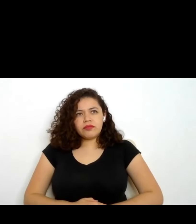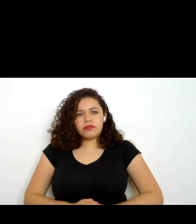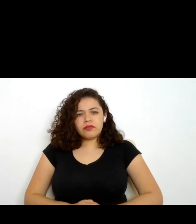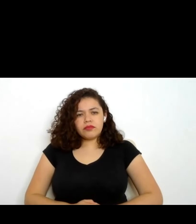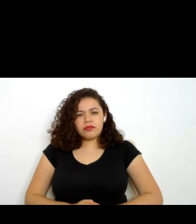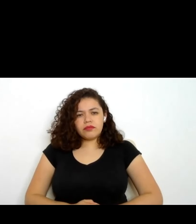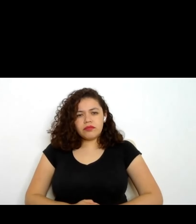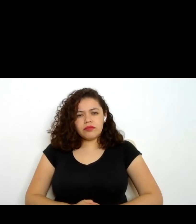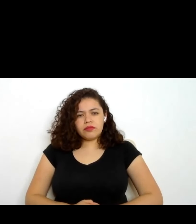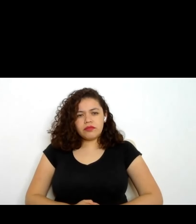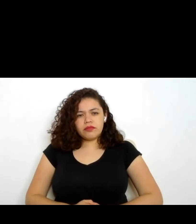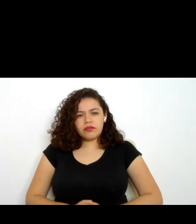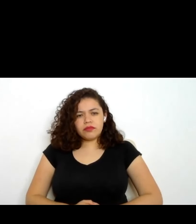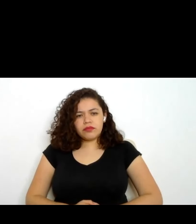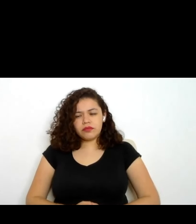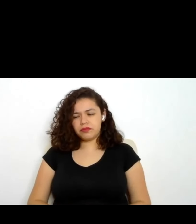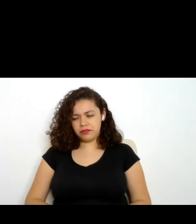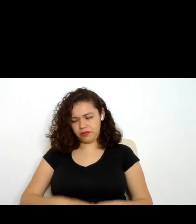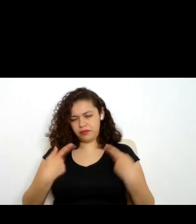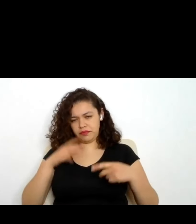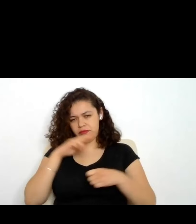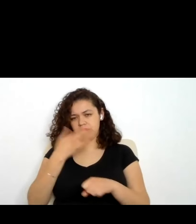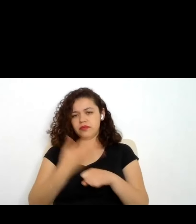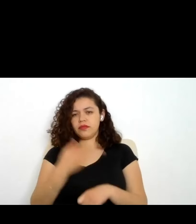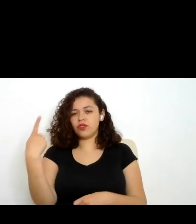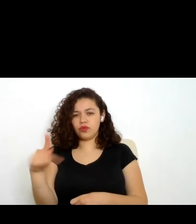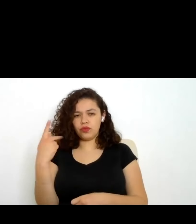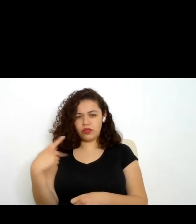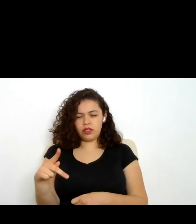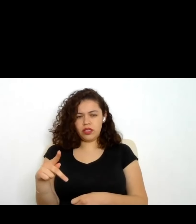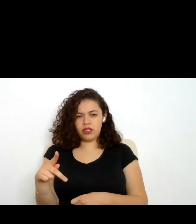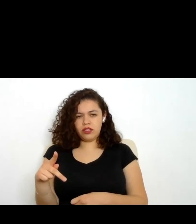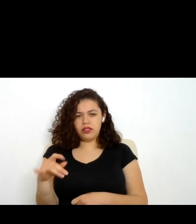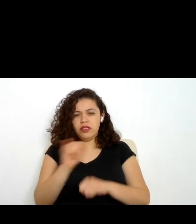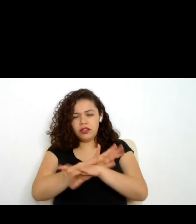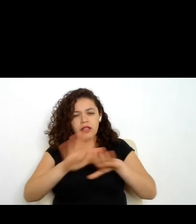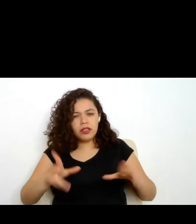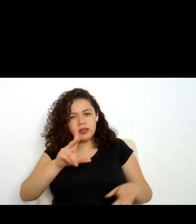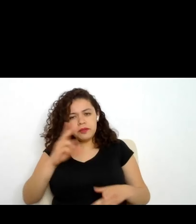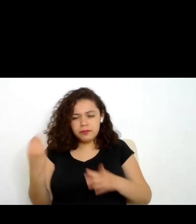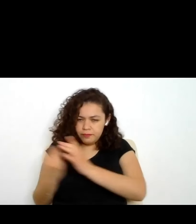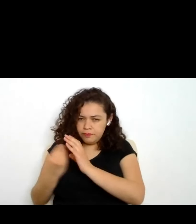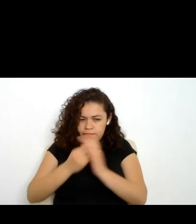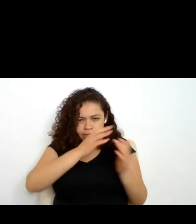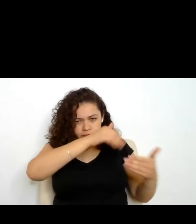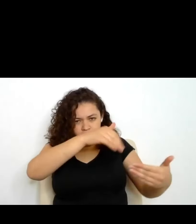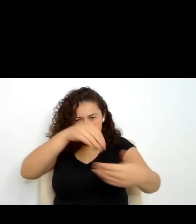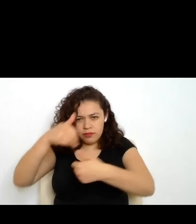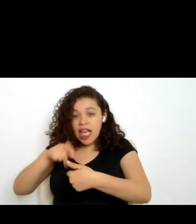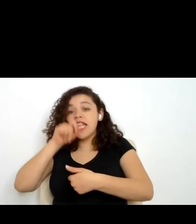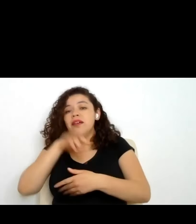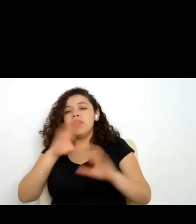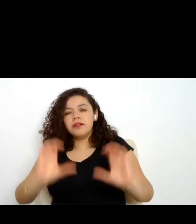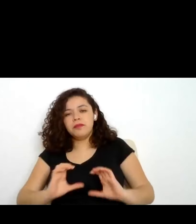como ya habíamos visto, una de sus responsabilidades es justamente recabar los datos personales, pero además cuidarlos. O